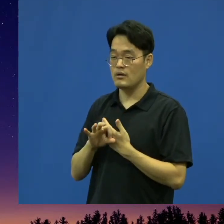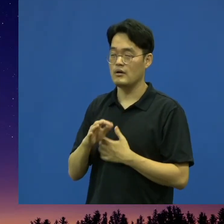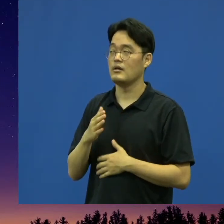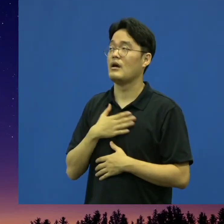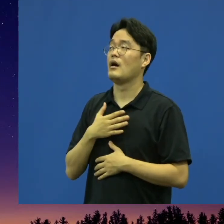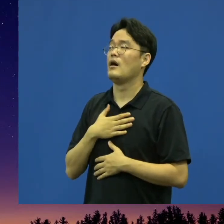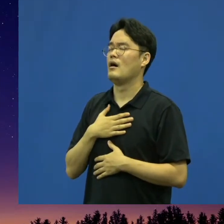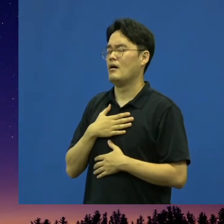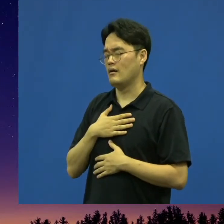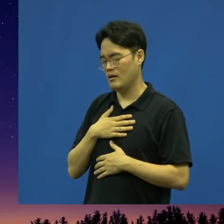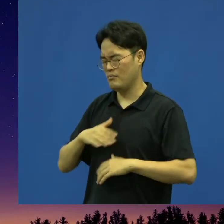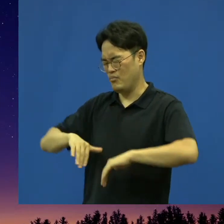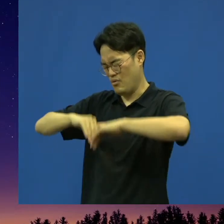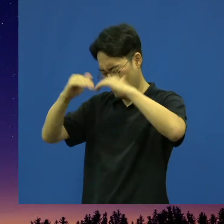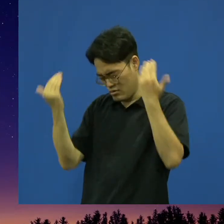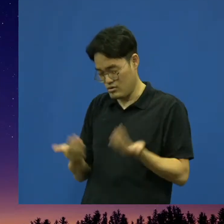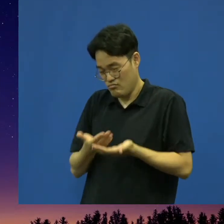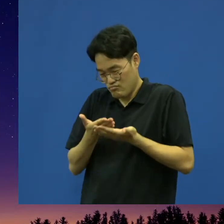왔어요.